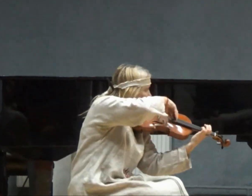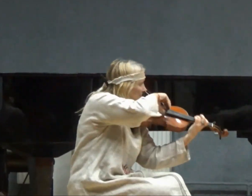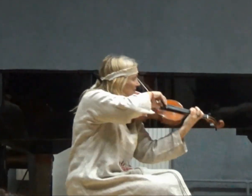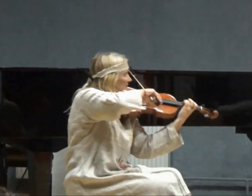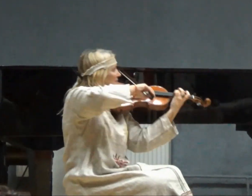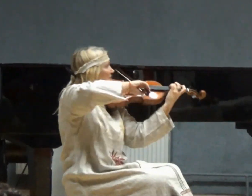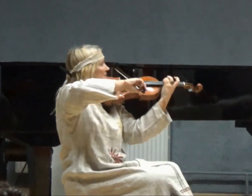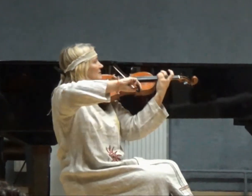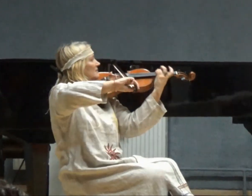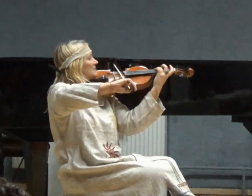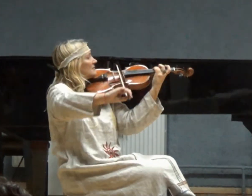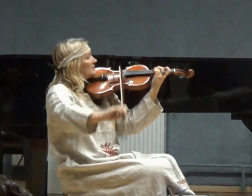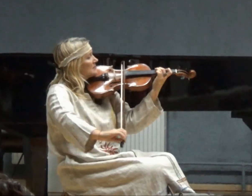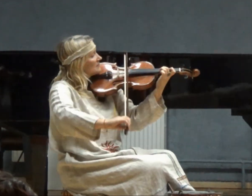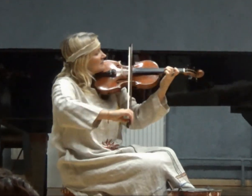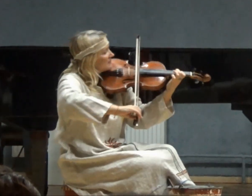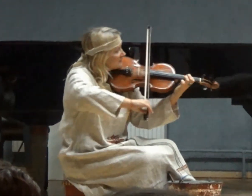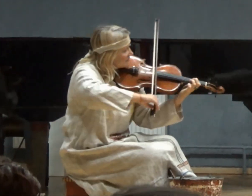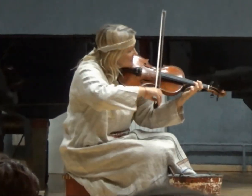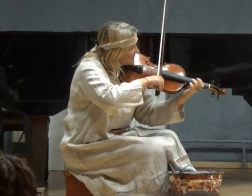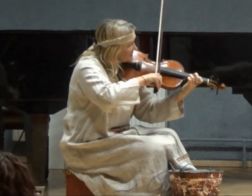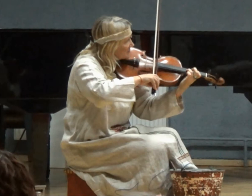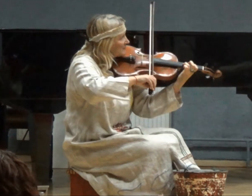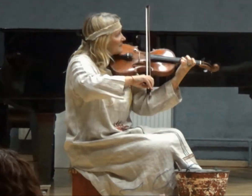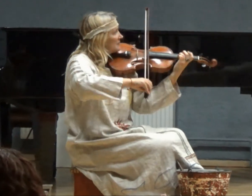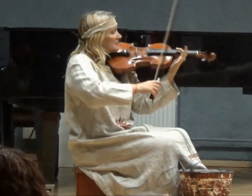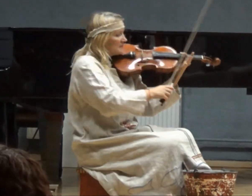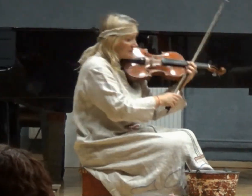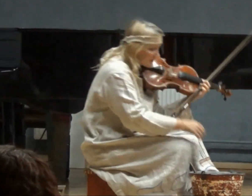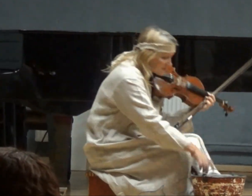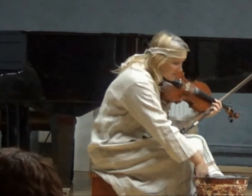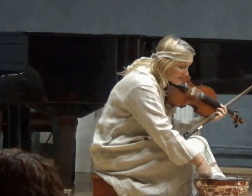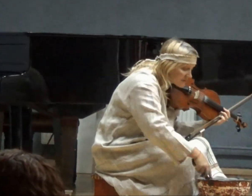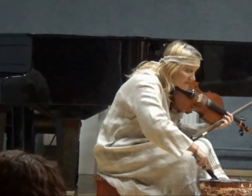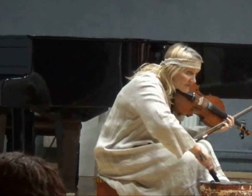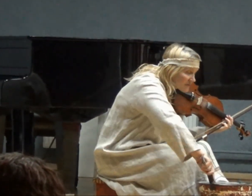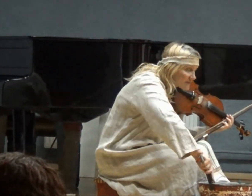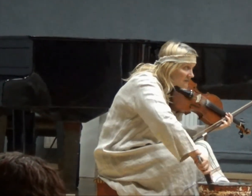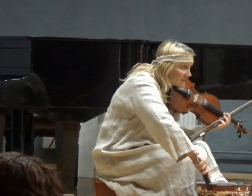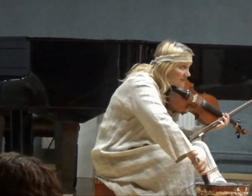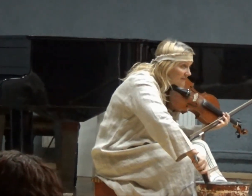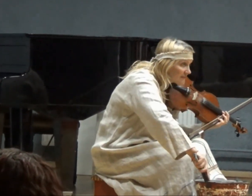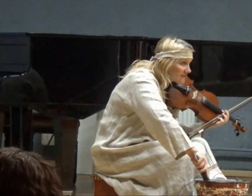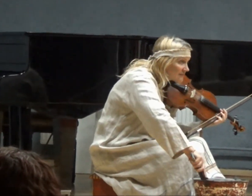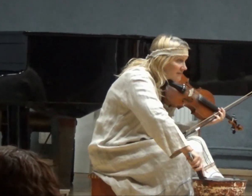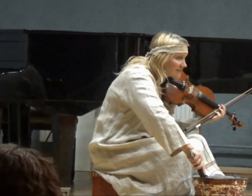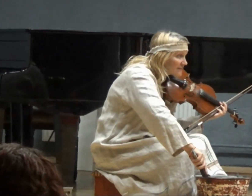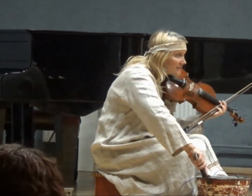Thank you.